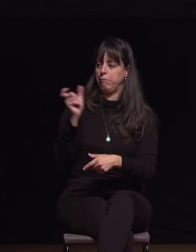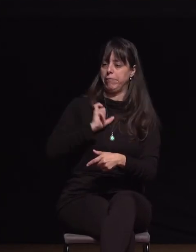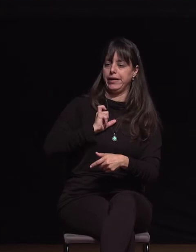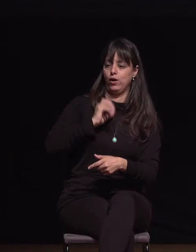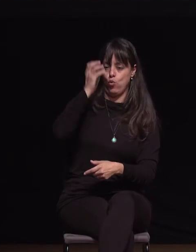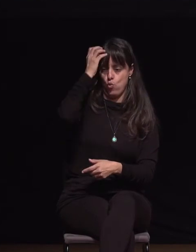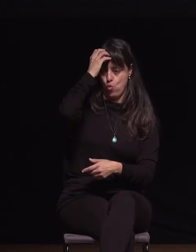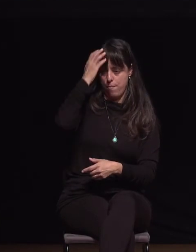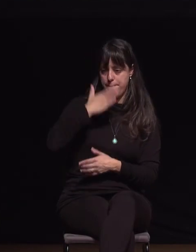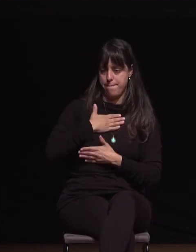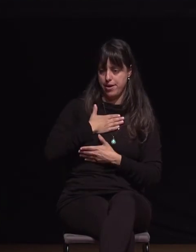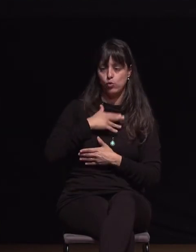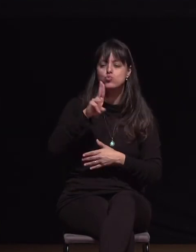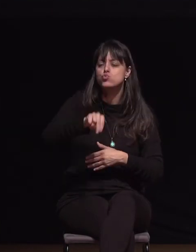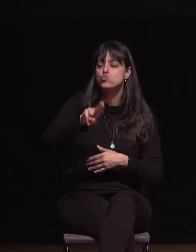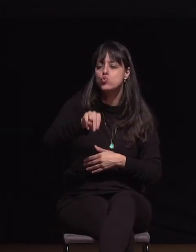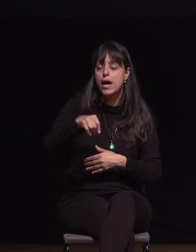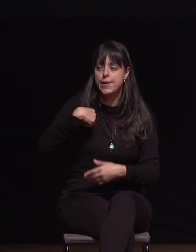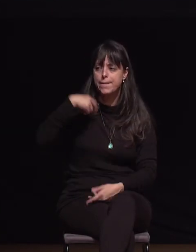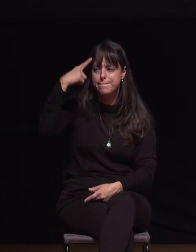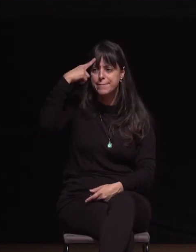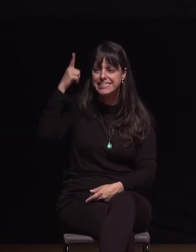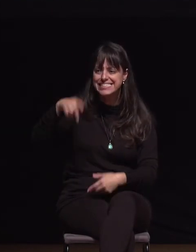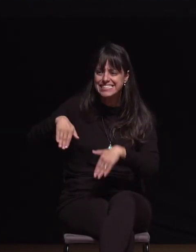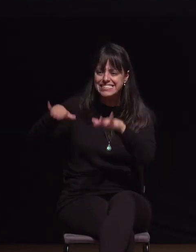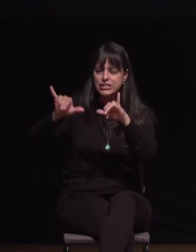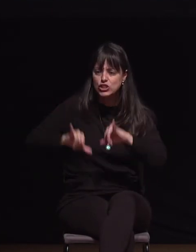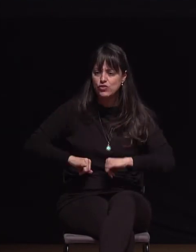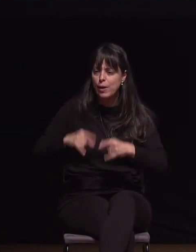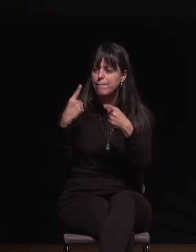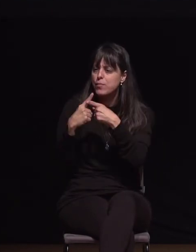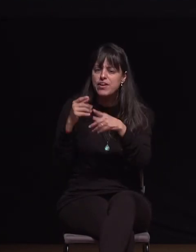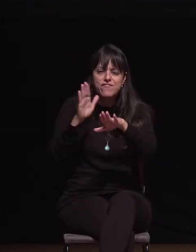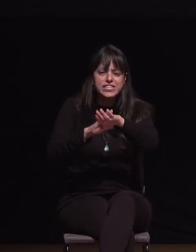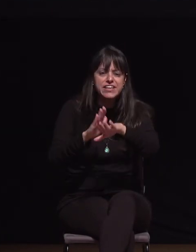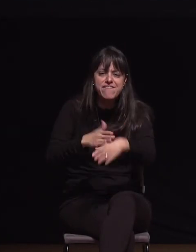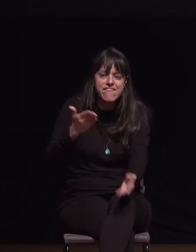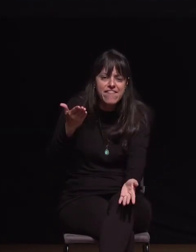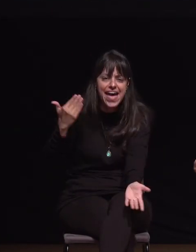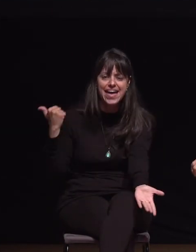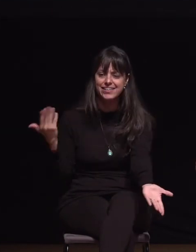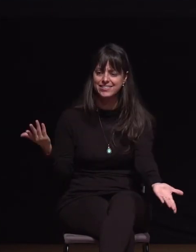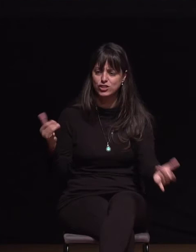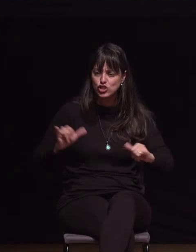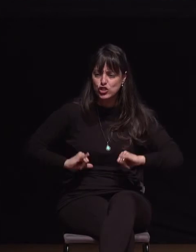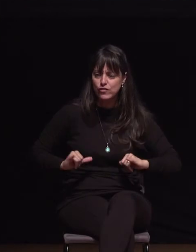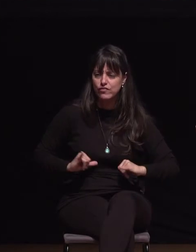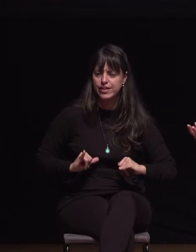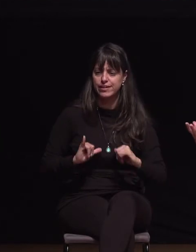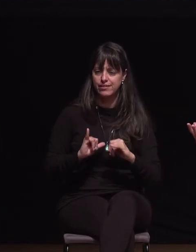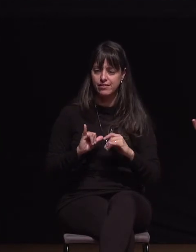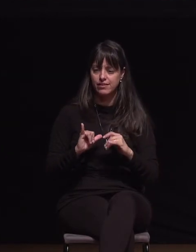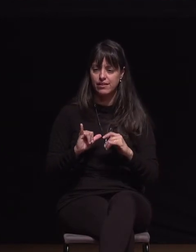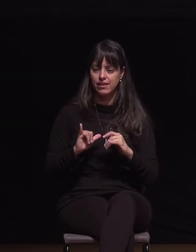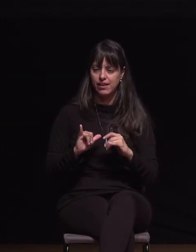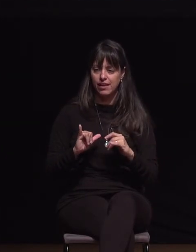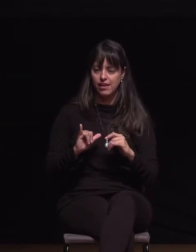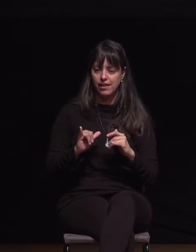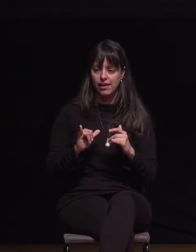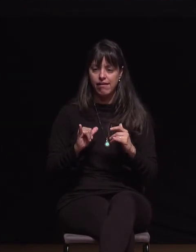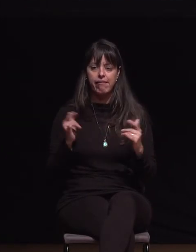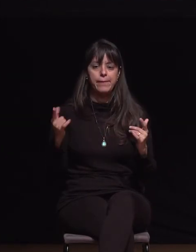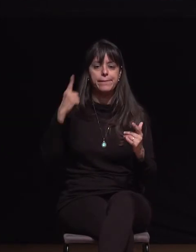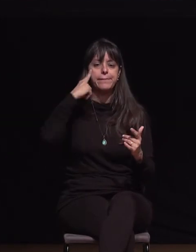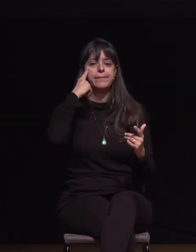acho, porque eu sempre achei que eles iam me culpar, né? Porque, mãe, a gente está aqui e você inventa essa